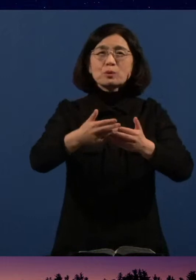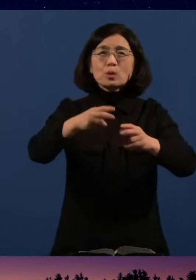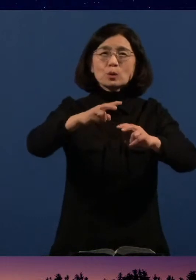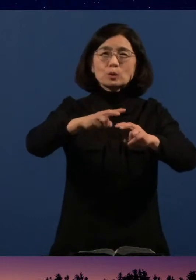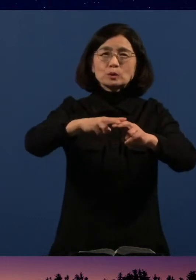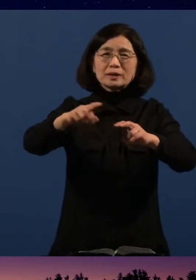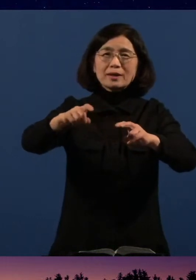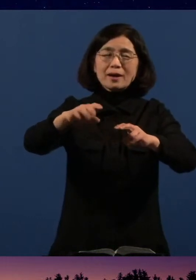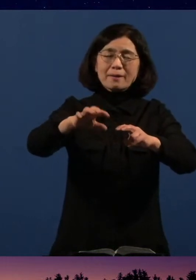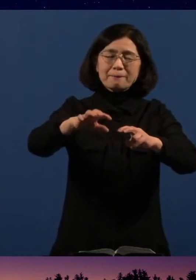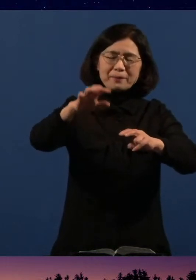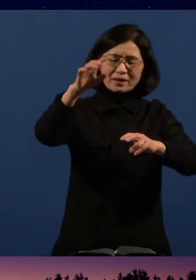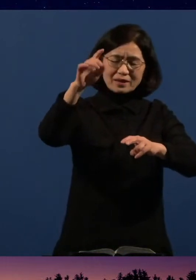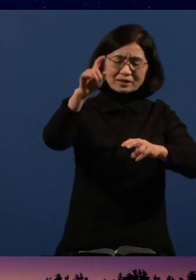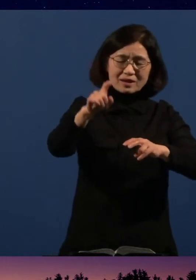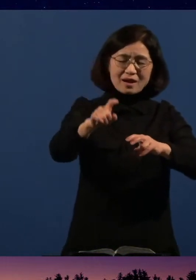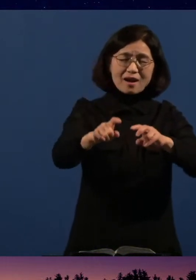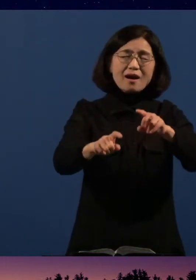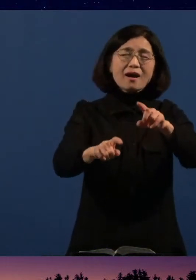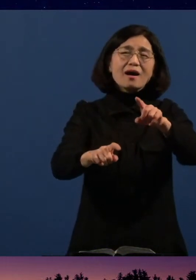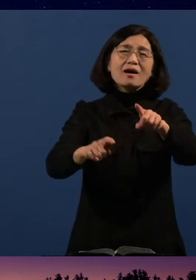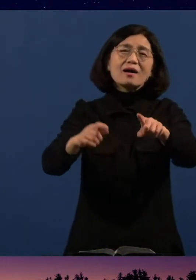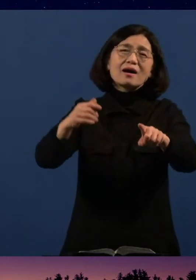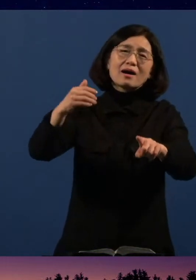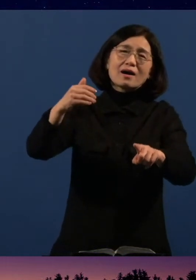주님 보좌 앞에